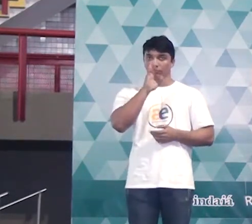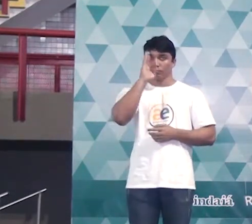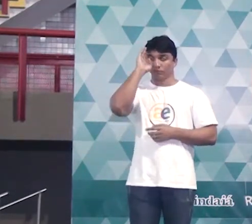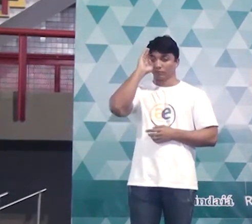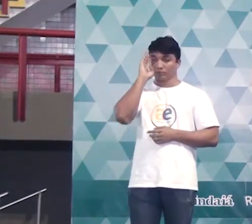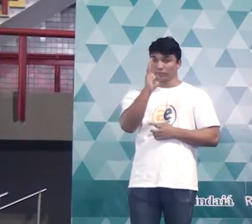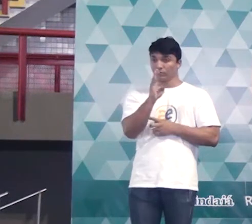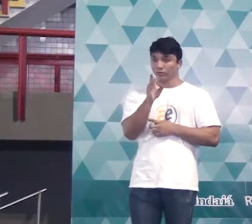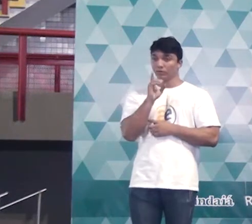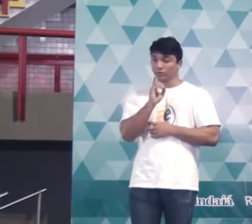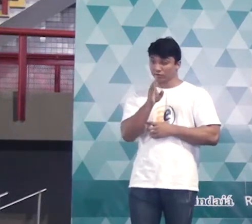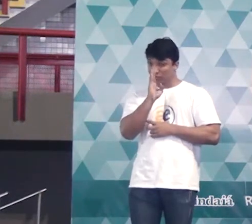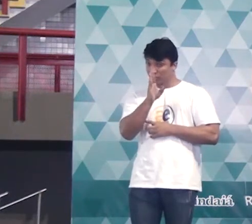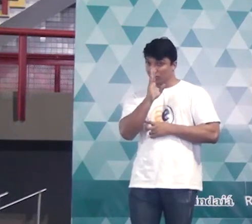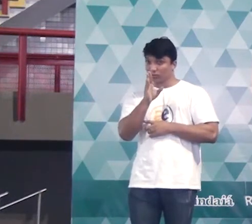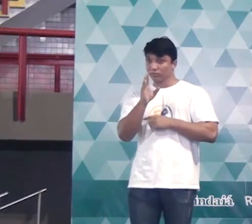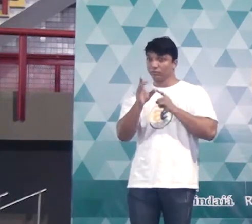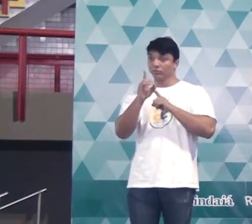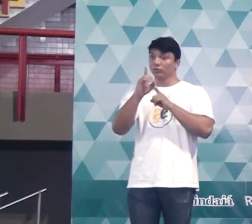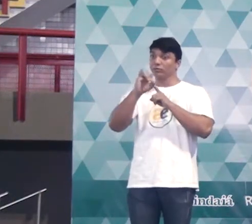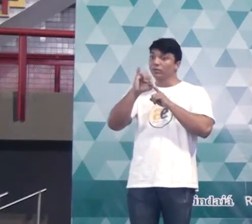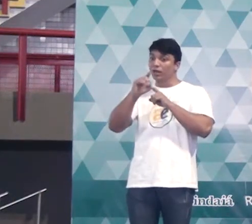Você pega aqui direto.